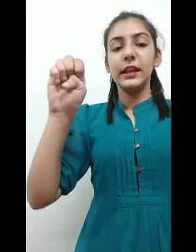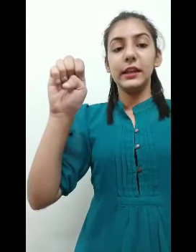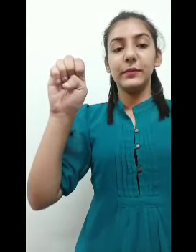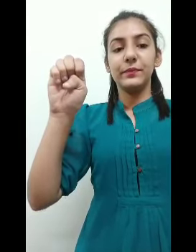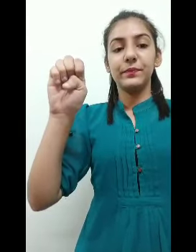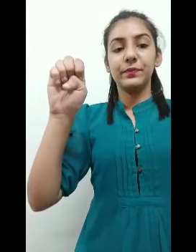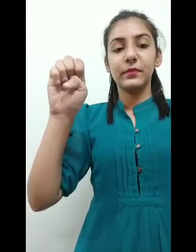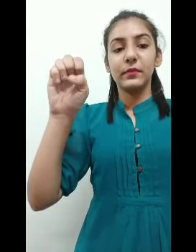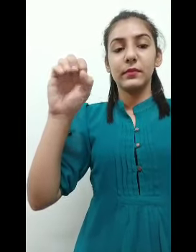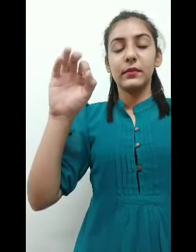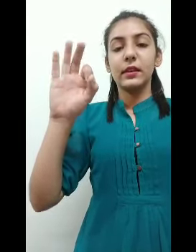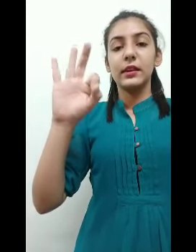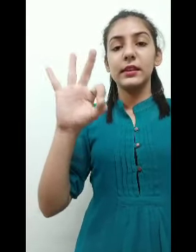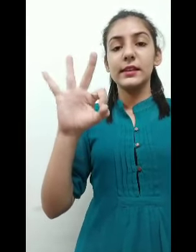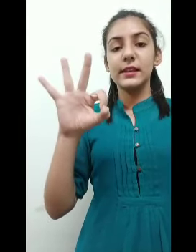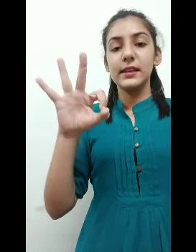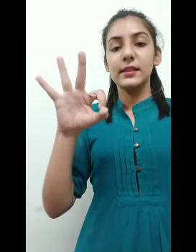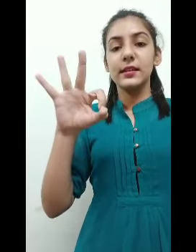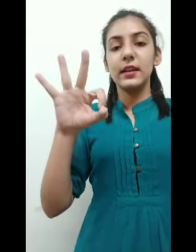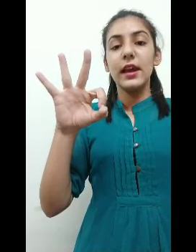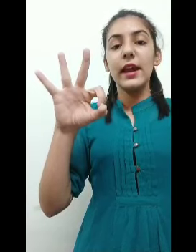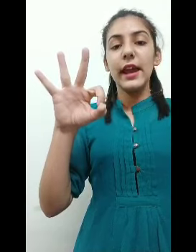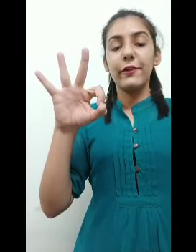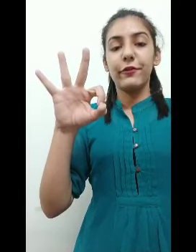ई, दिस इज एफ,